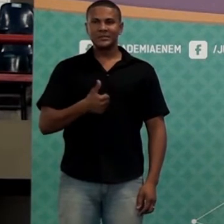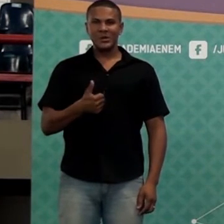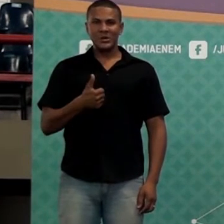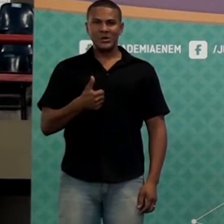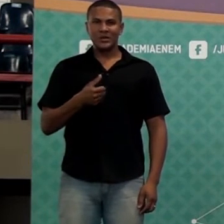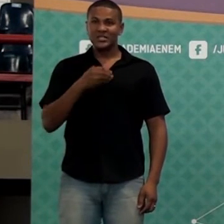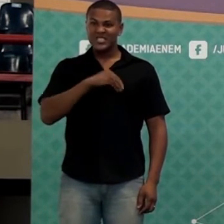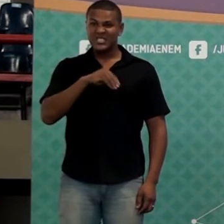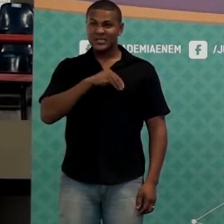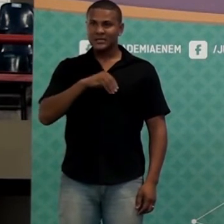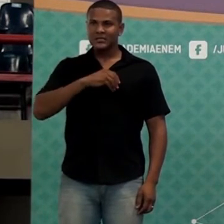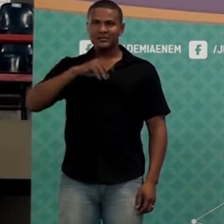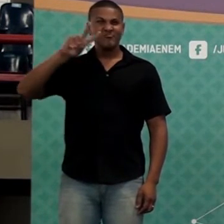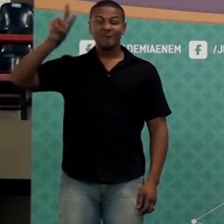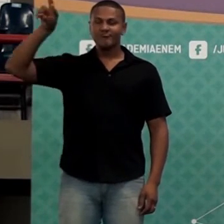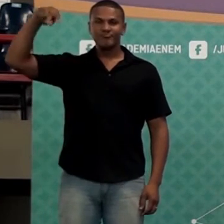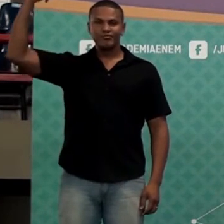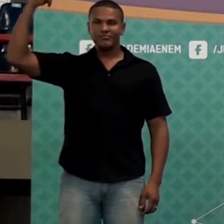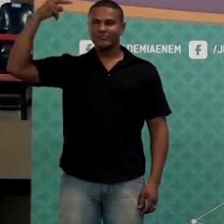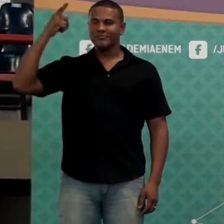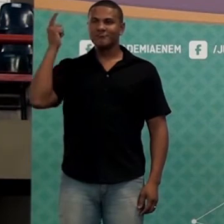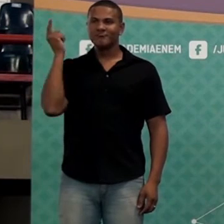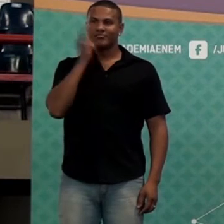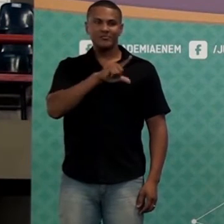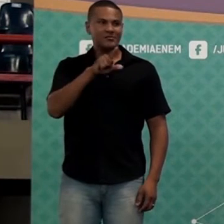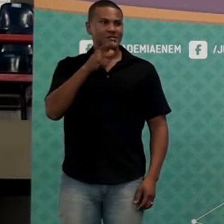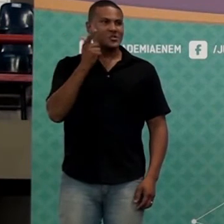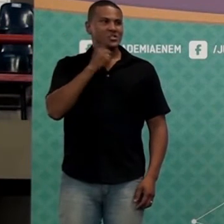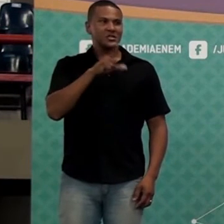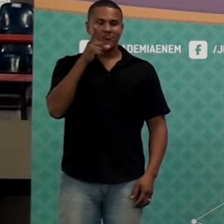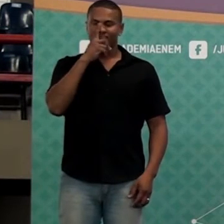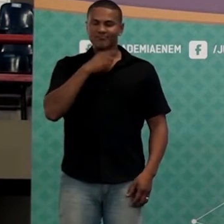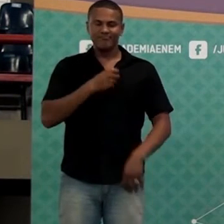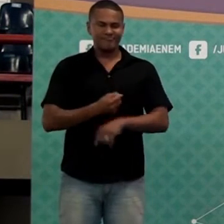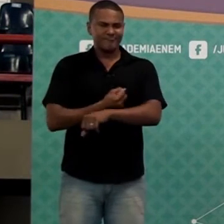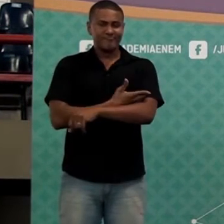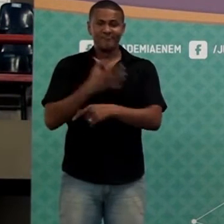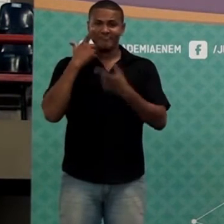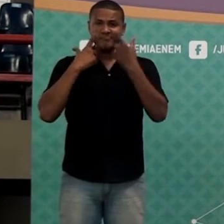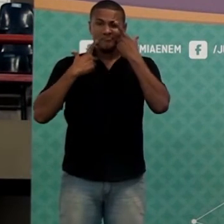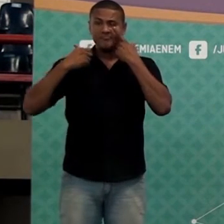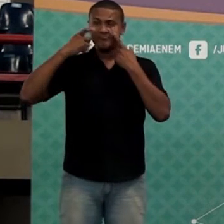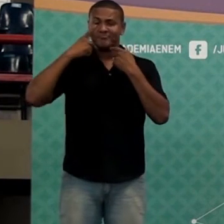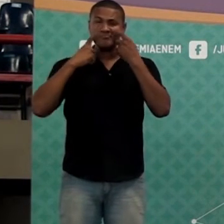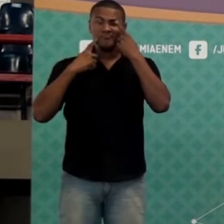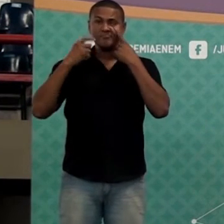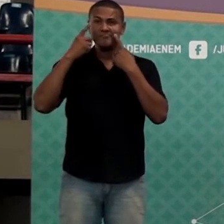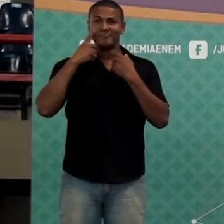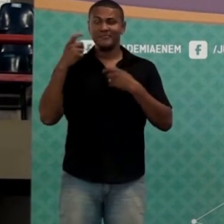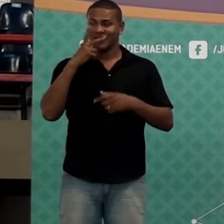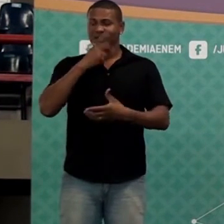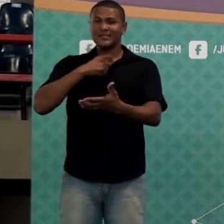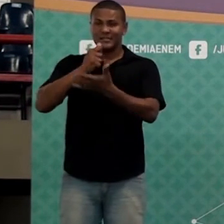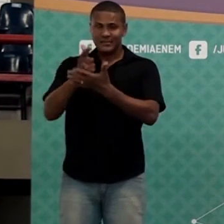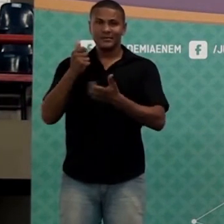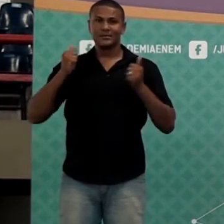salário mínimo ia ser máximo. Você ia se emocionar. Você ia querer gastar e não